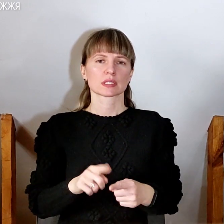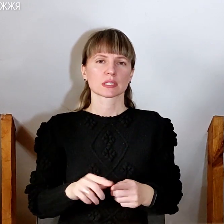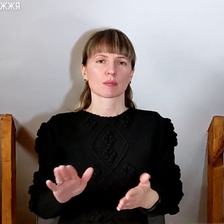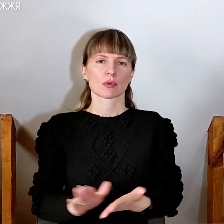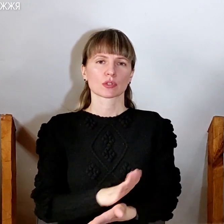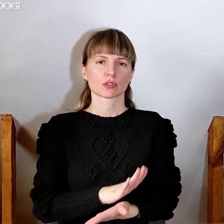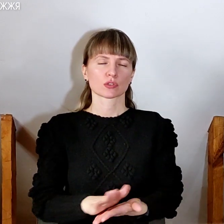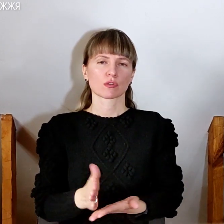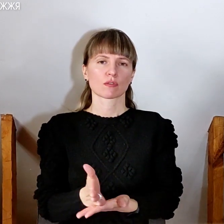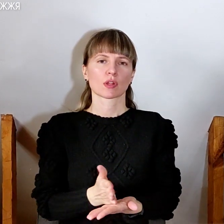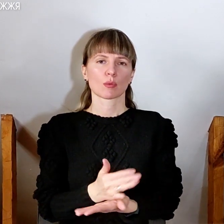безкоштовна послуга.